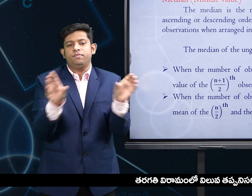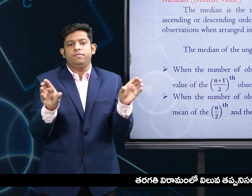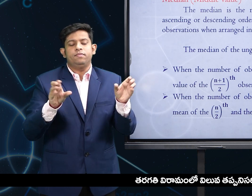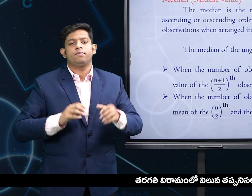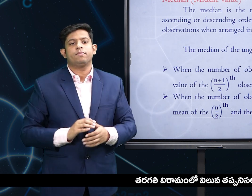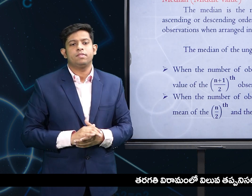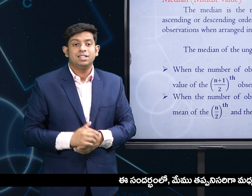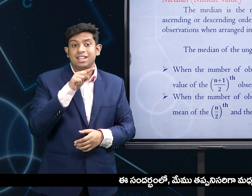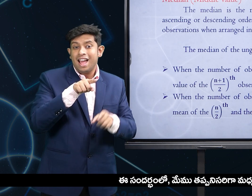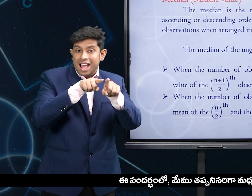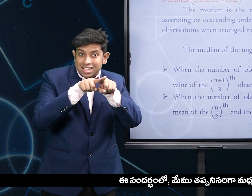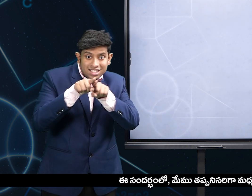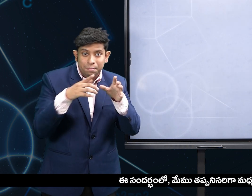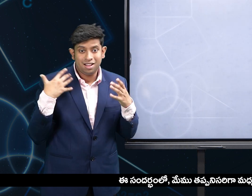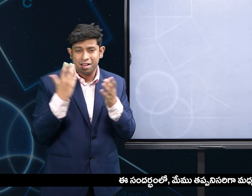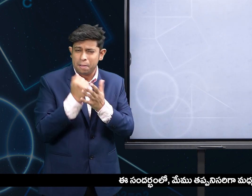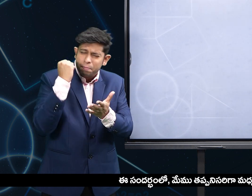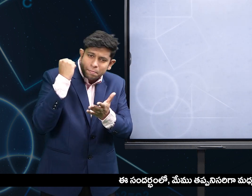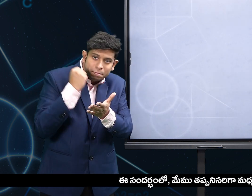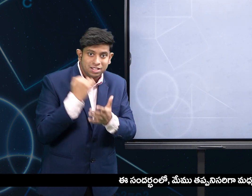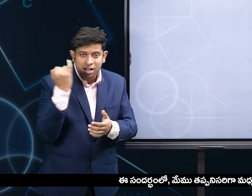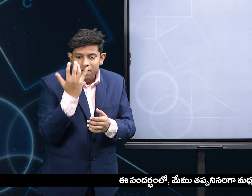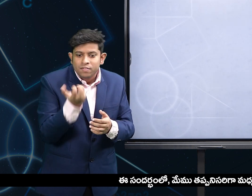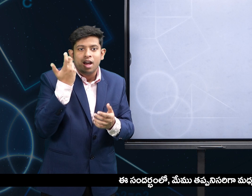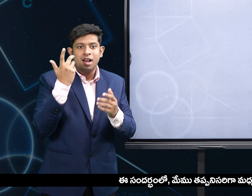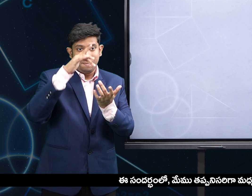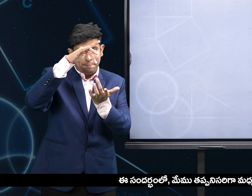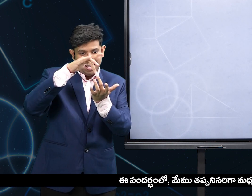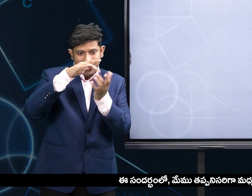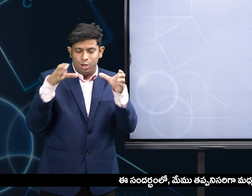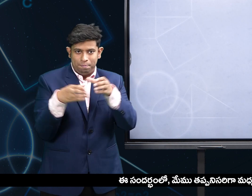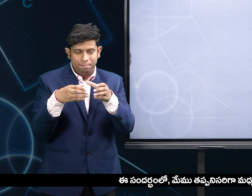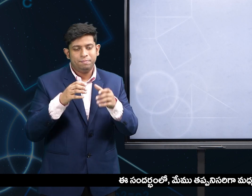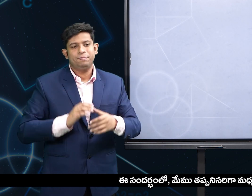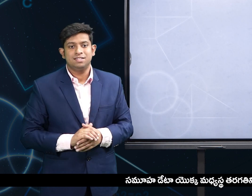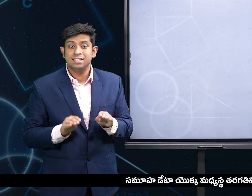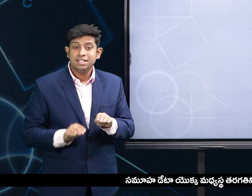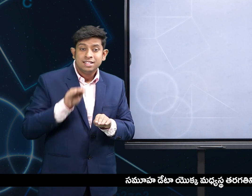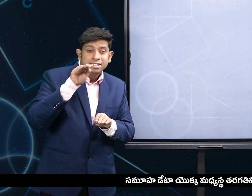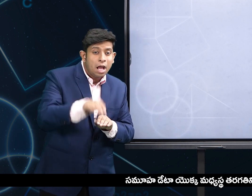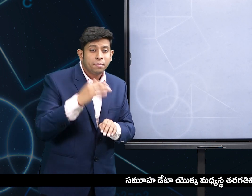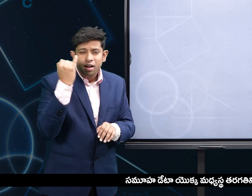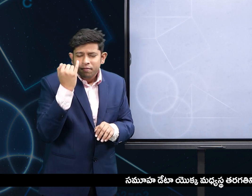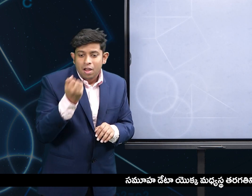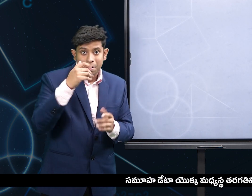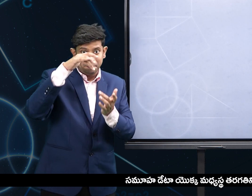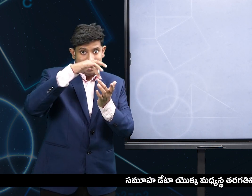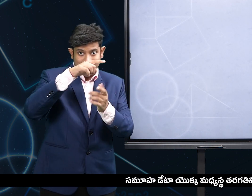కనుగొనబడాలి. ఈ సందర్భంలో మనం తప్పనిసరిగా మధ్యస్థ తరగతిని కనుగొనాలి. సమూహ డేటా యొక్క మధ్యస్థ